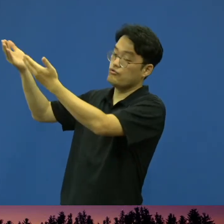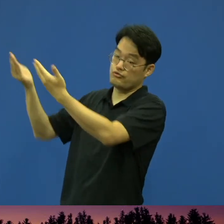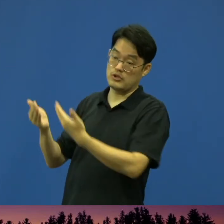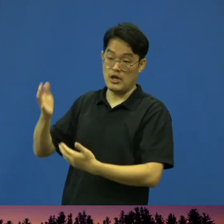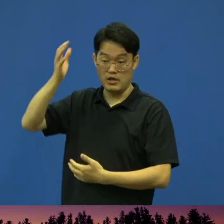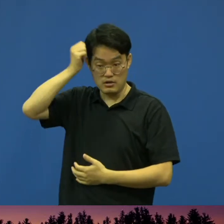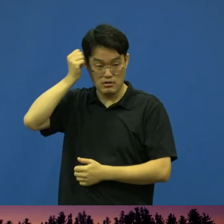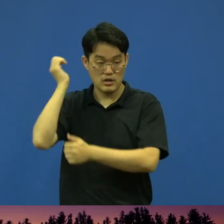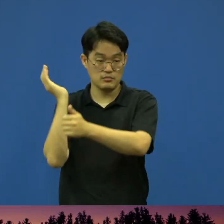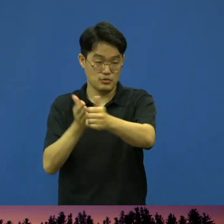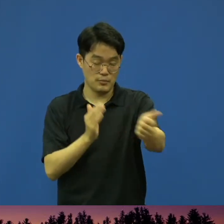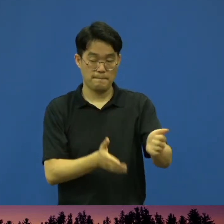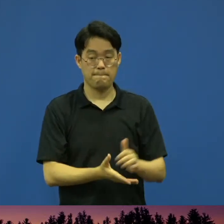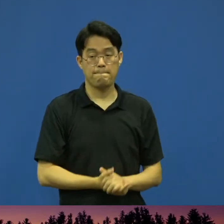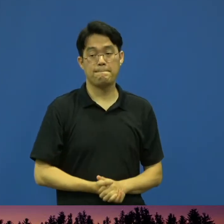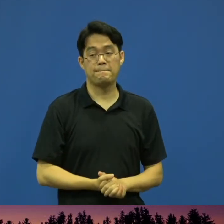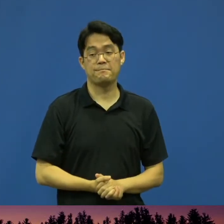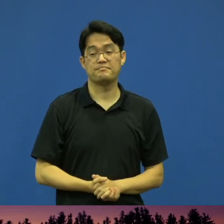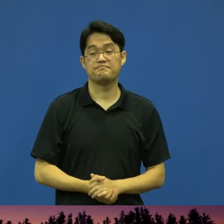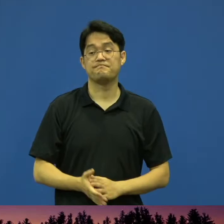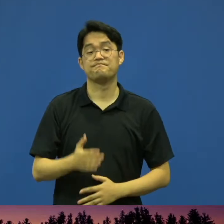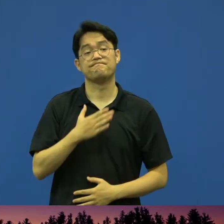저 또한